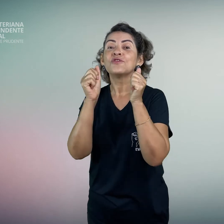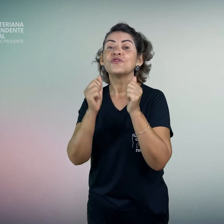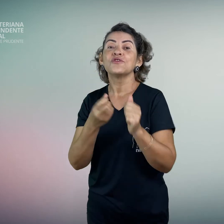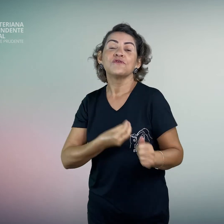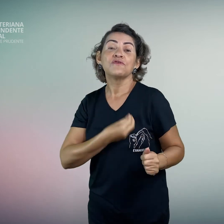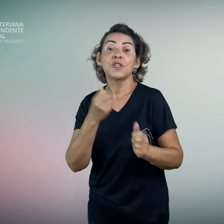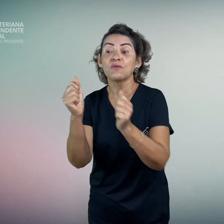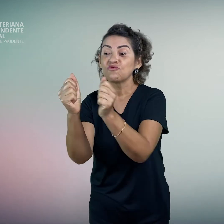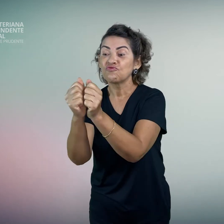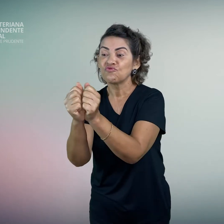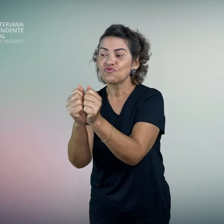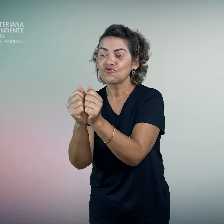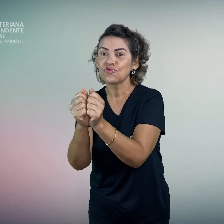num lugar deserto.